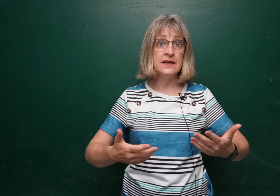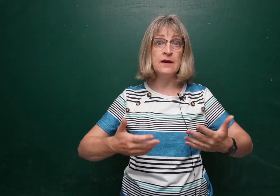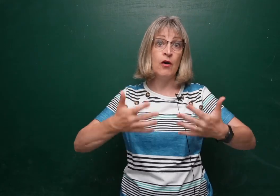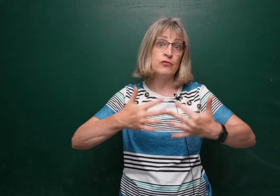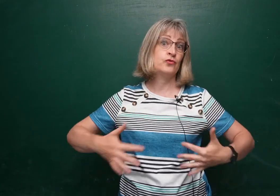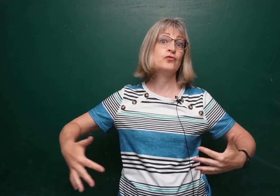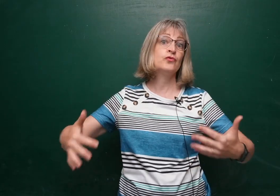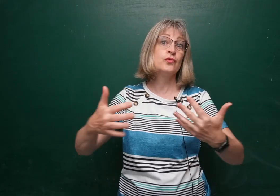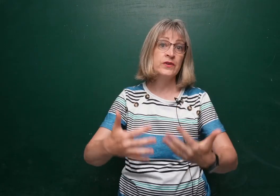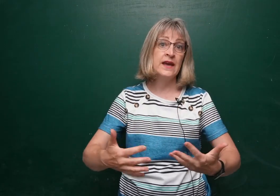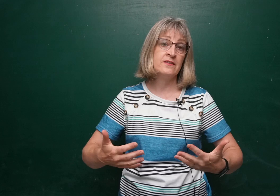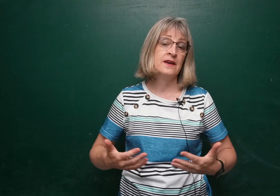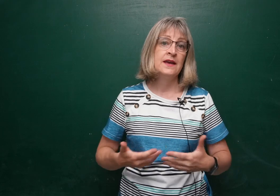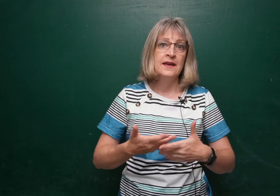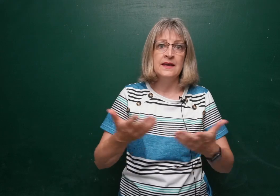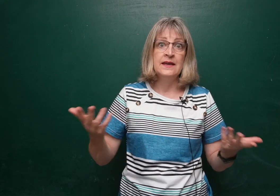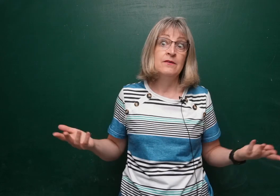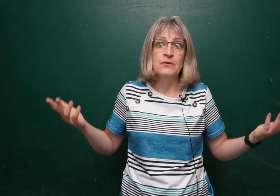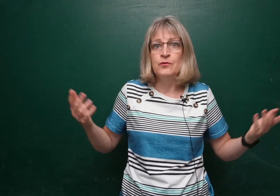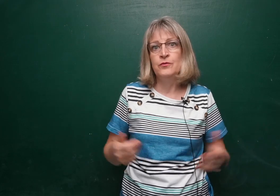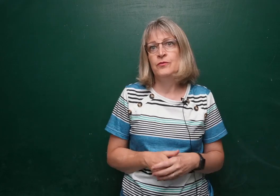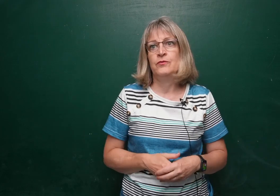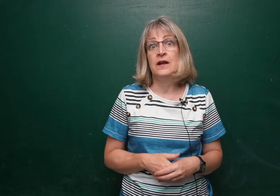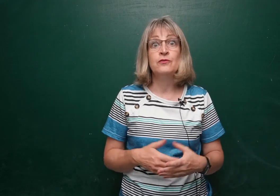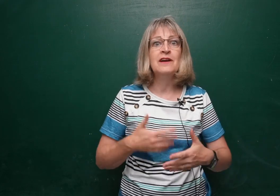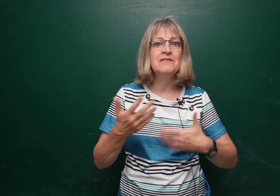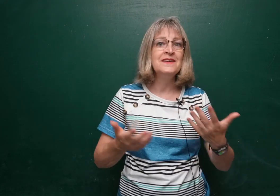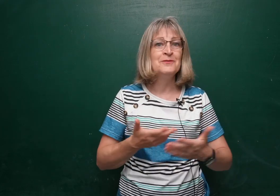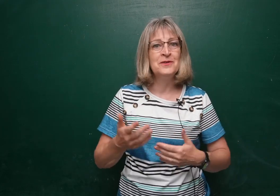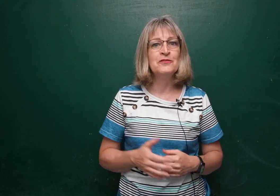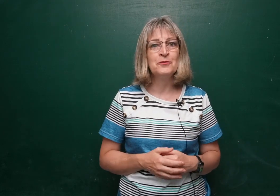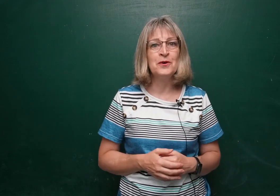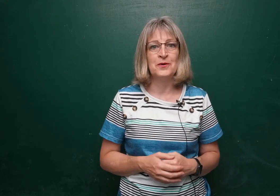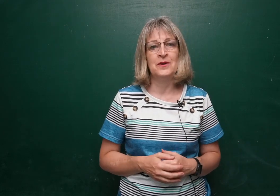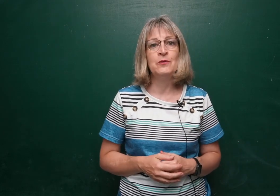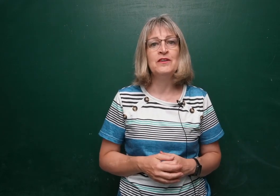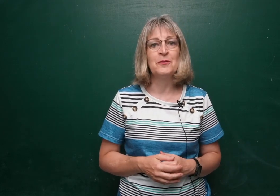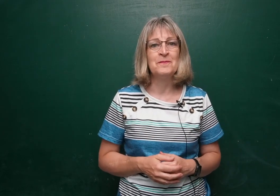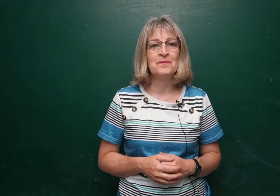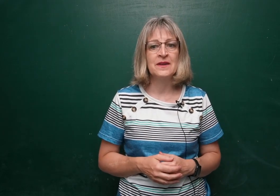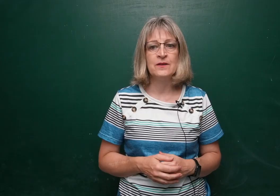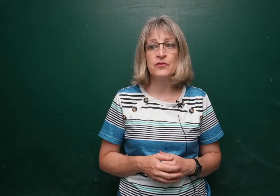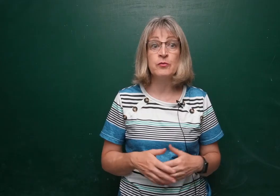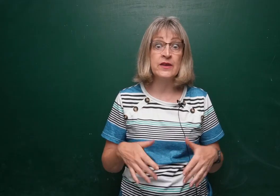en fonction du contexte et voilà, de la vie des sourds là où ils sont. Hein. Donc, c'est pour ça qu'elle n'est